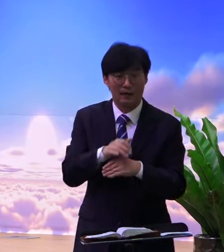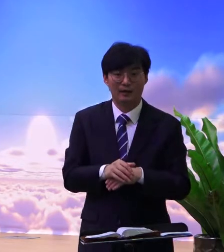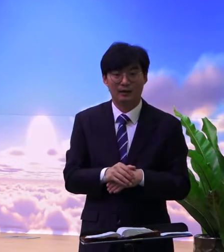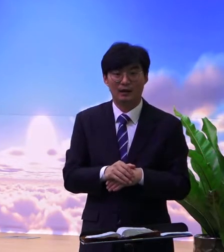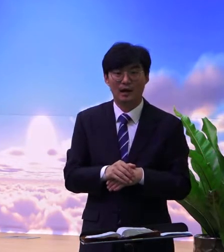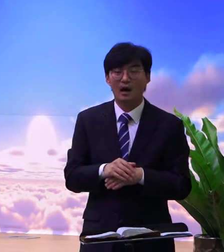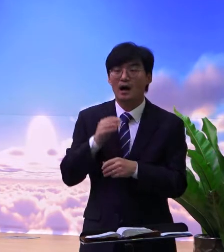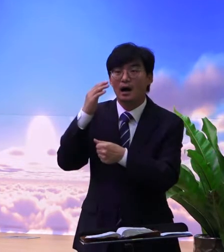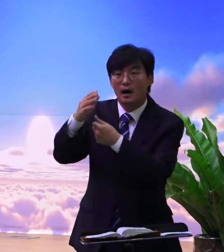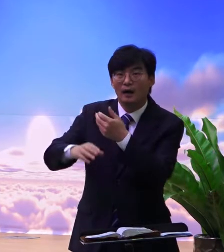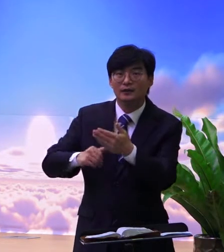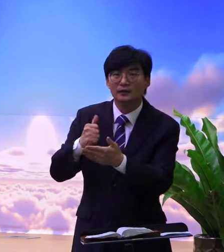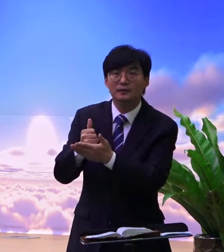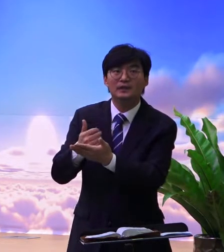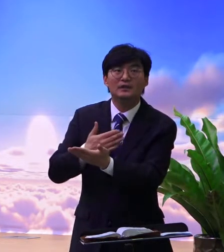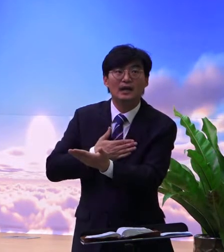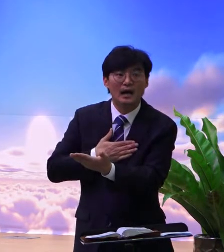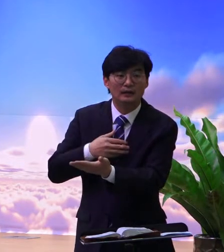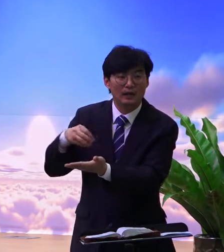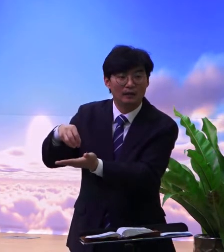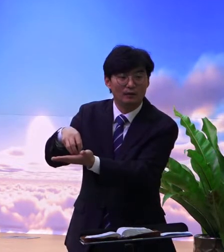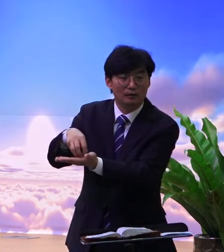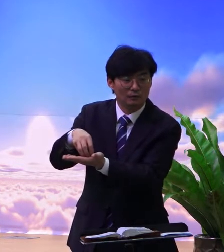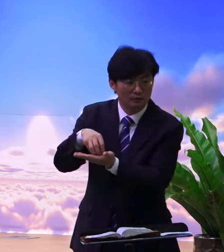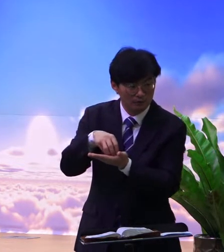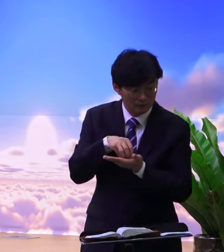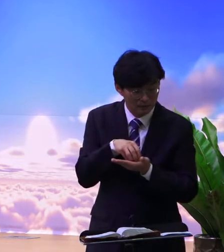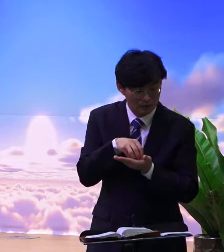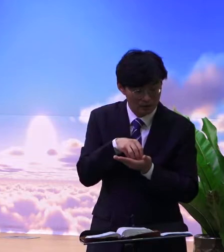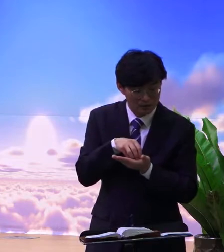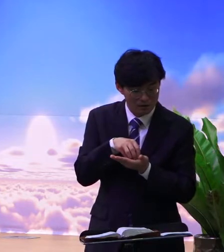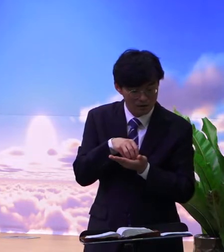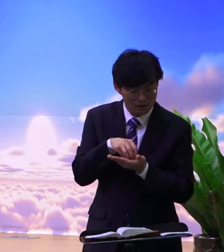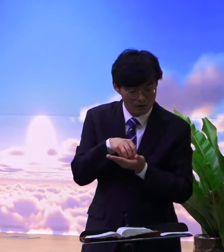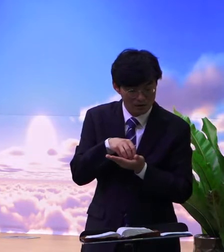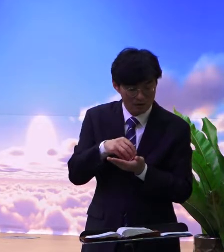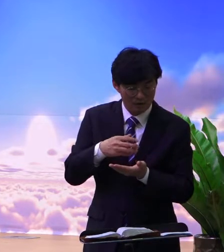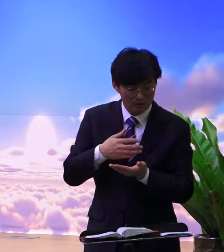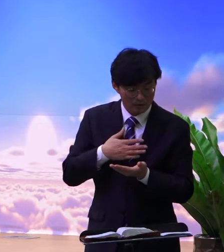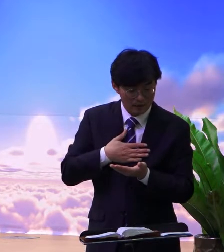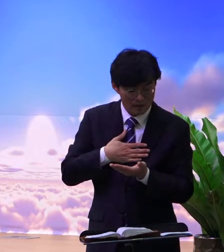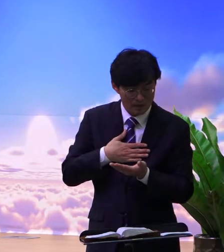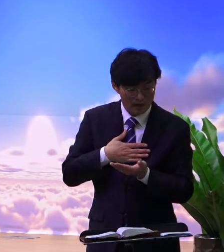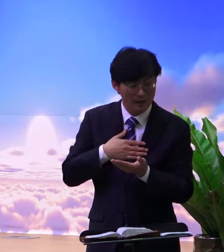삶에 오셔서 기적을 행하신다는 것을 믿지 못하는 것입니다.